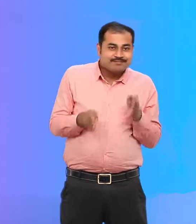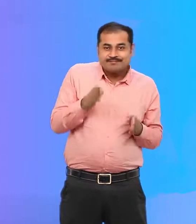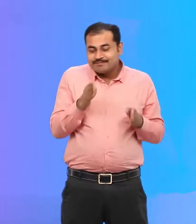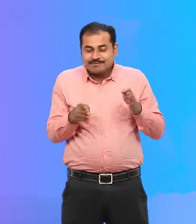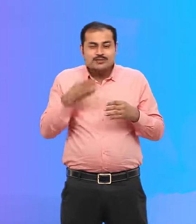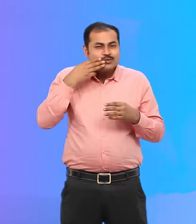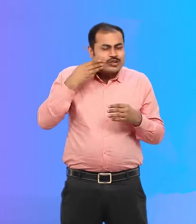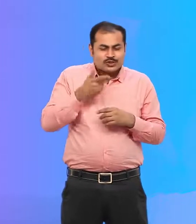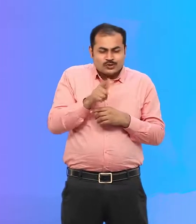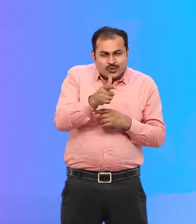यह